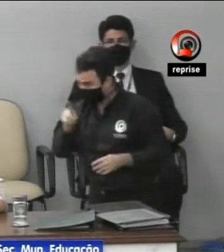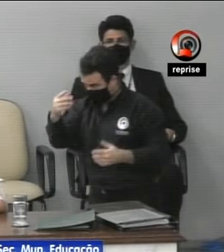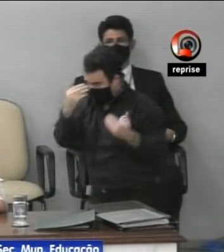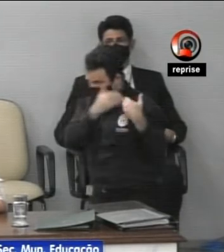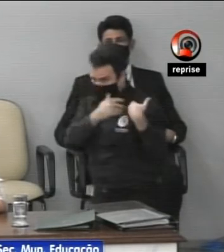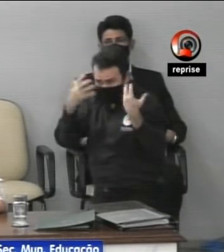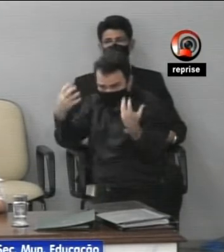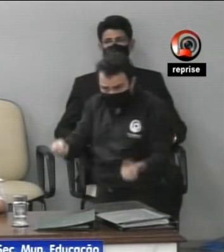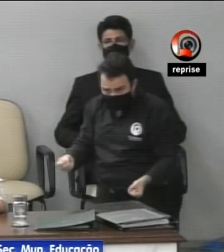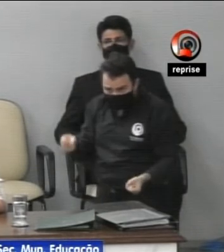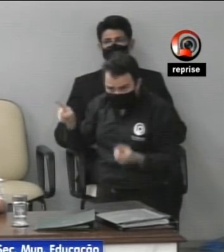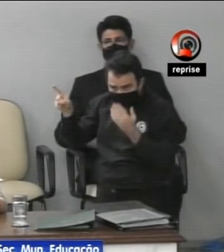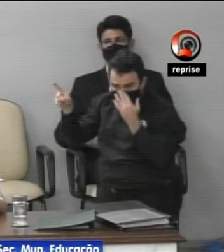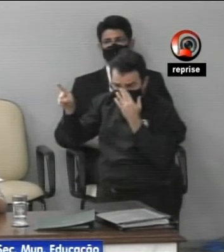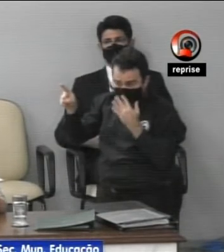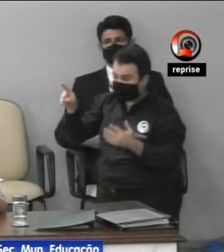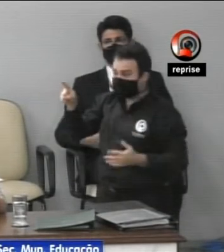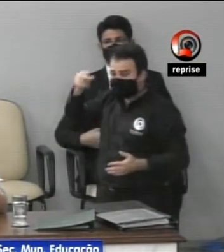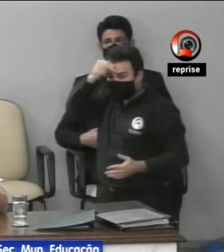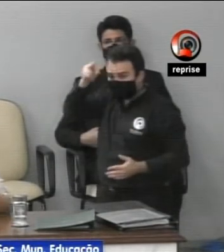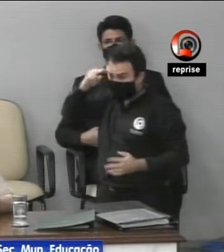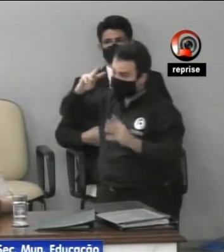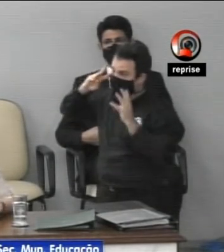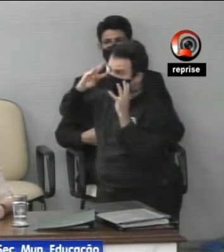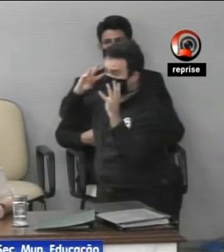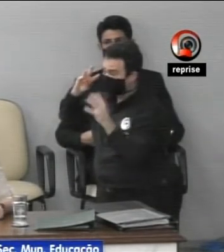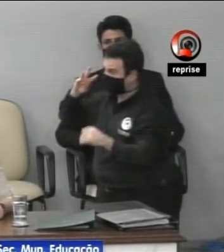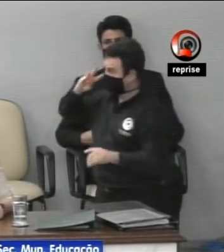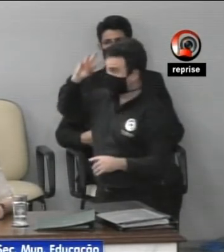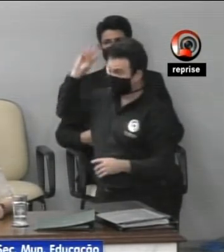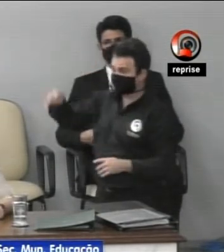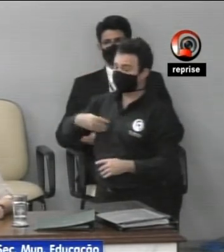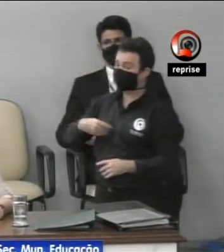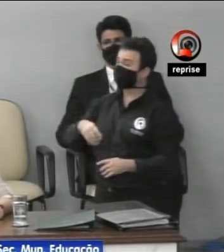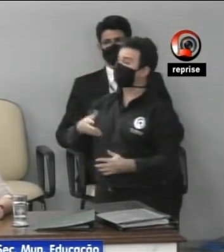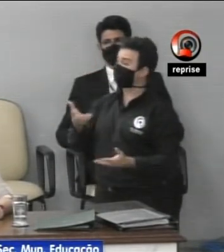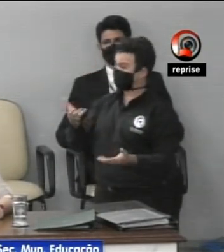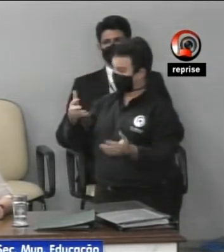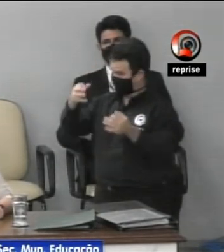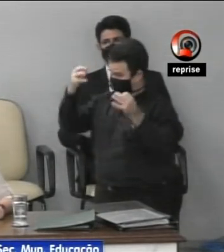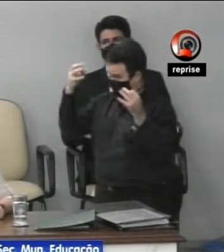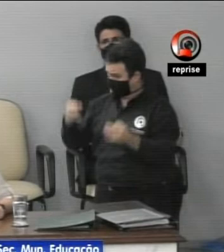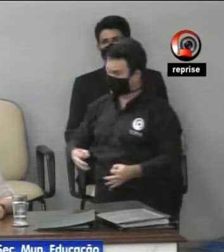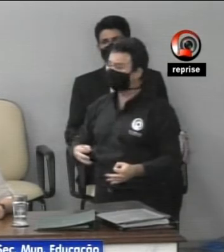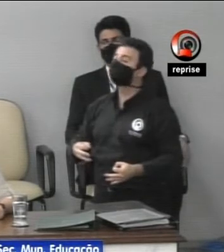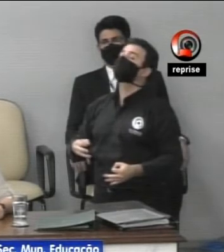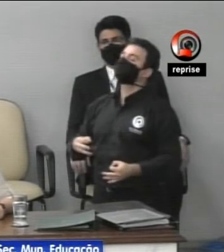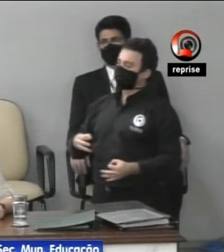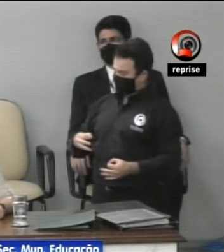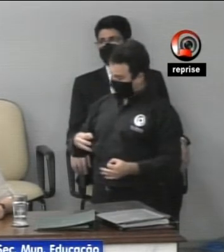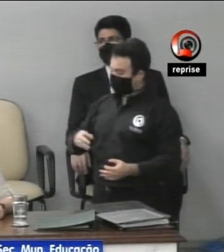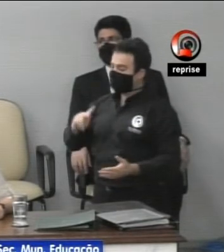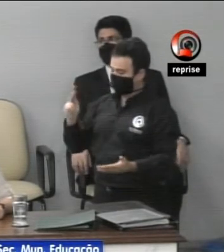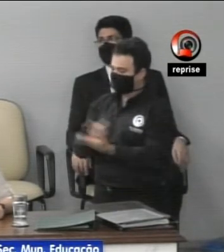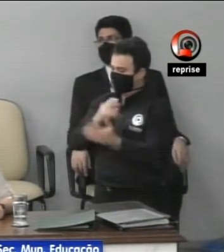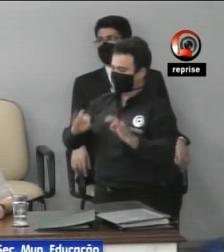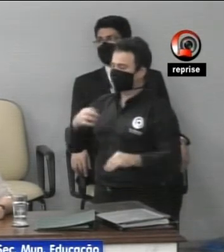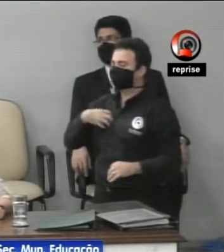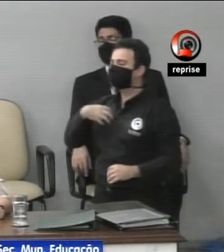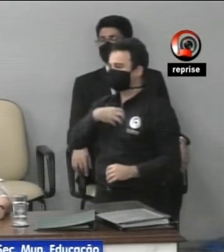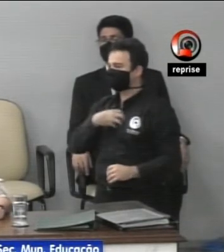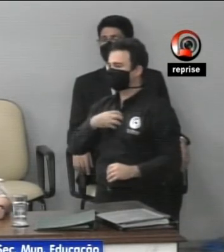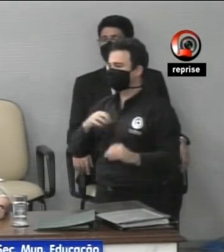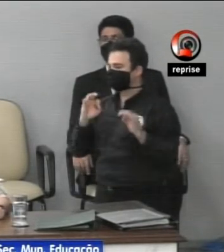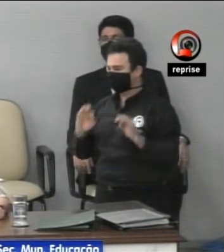por isso? Certamente sim. E eu não tenho a menor dúvida que isso aconteceria. Pois bem, a